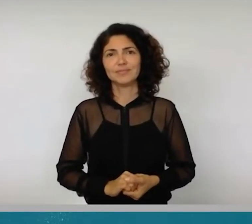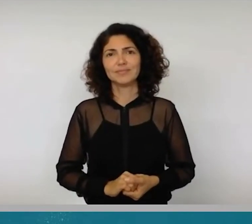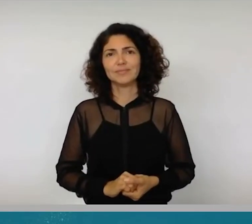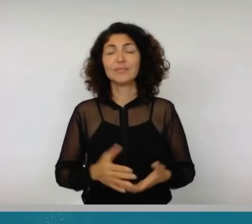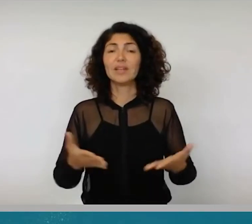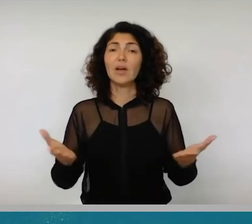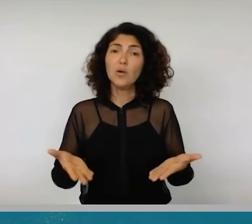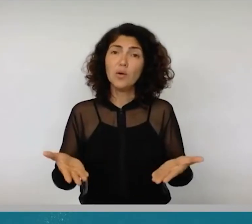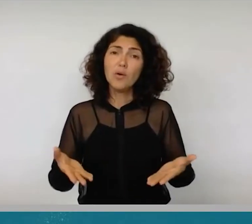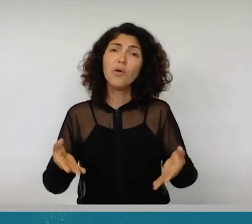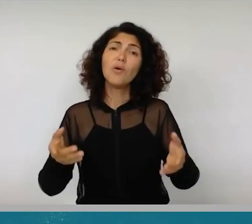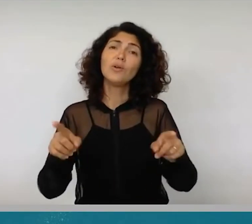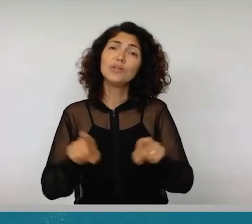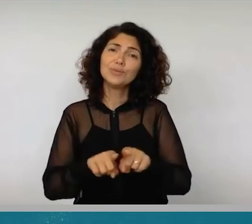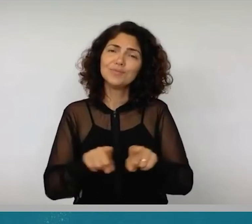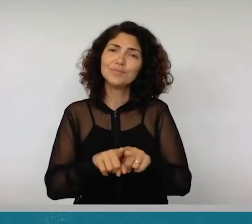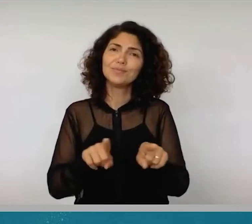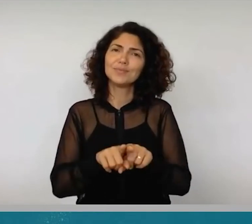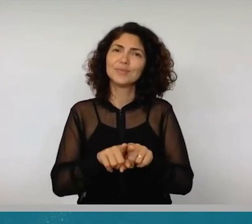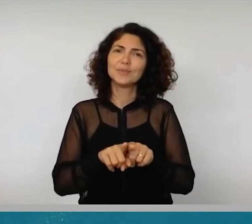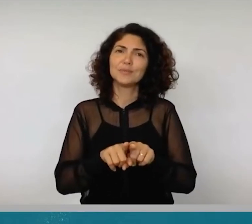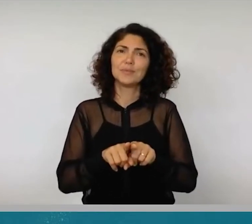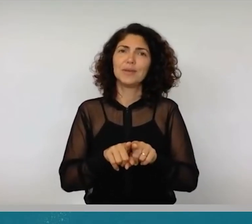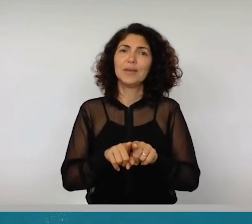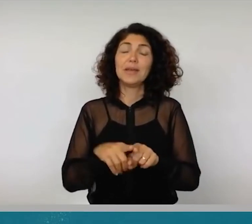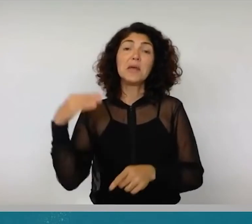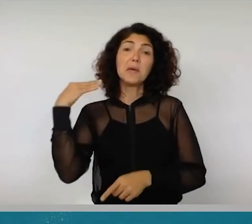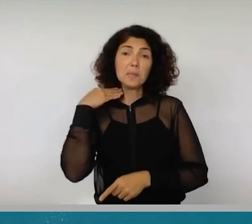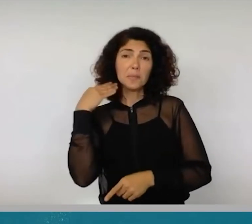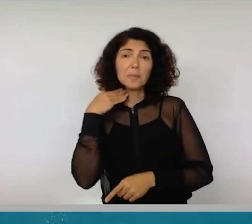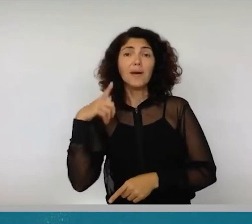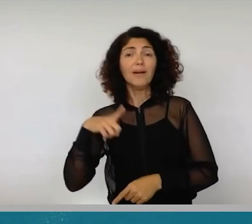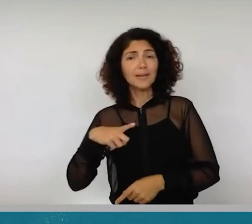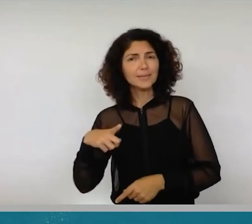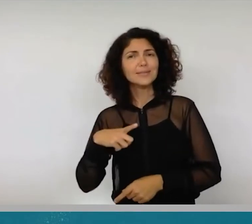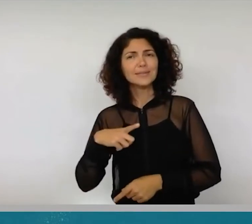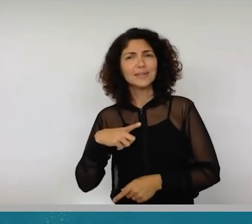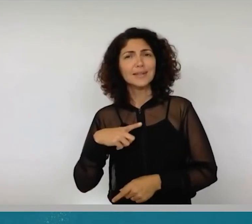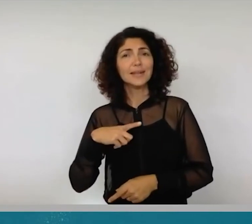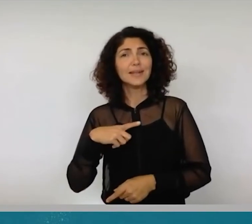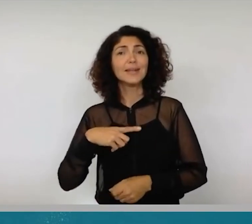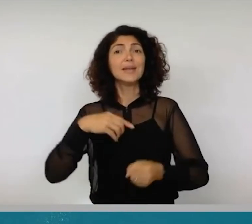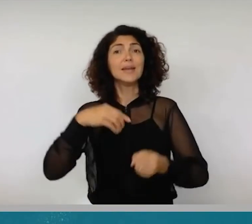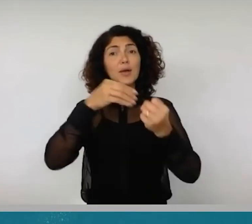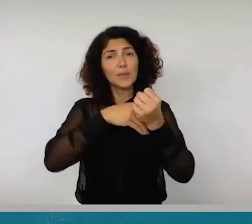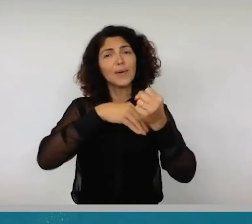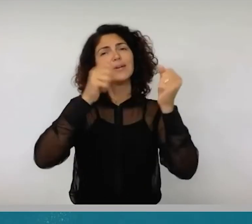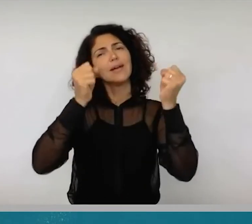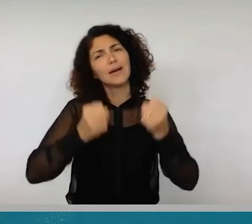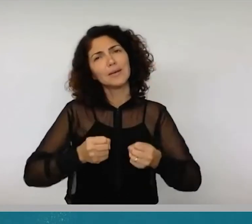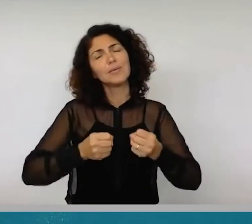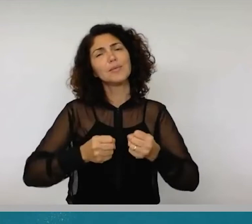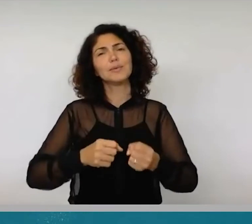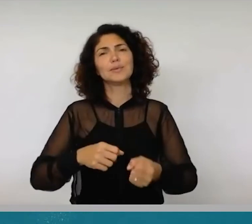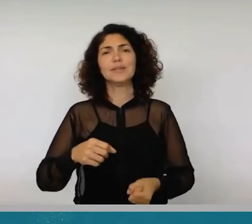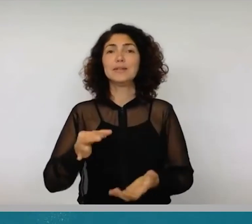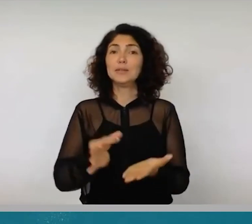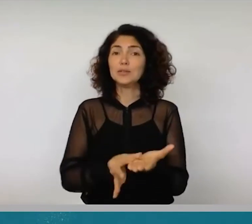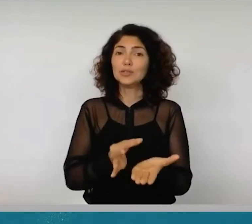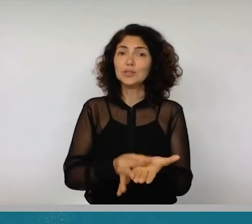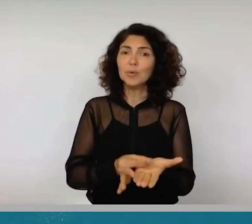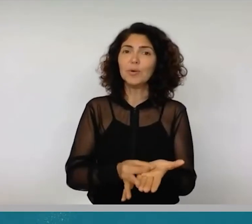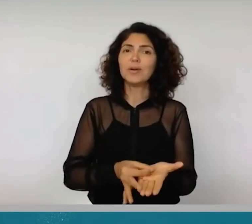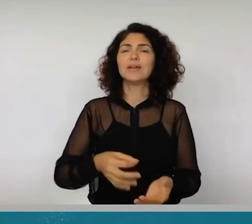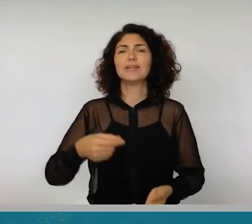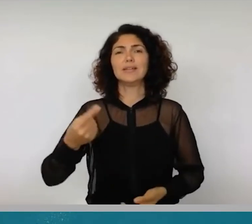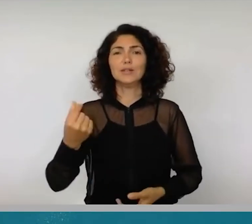só isso, aí vieram os bancos. Os bancos, você não precisa nem ter dinheiro propriamente de ficar carregando dinheiro, você basta com seu